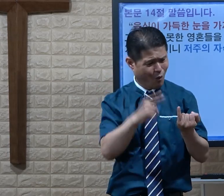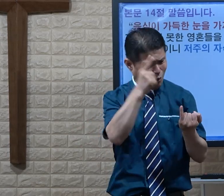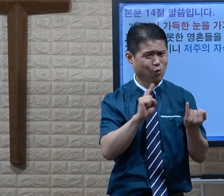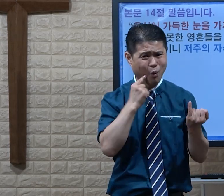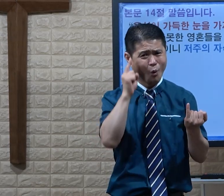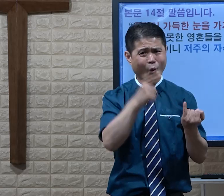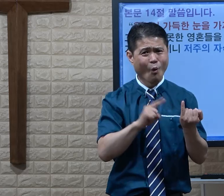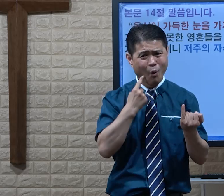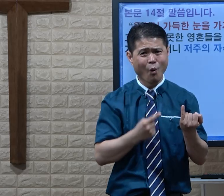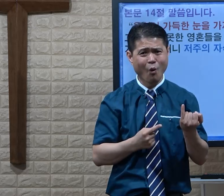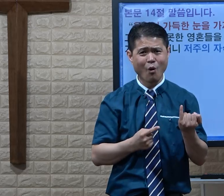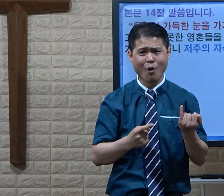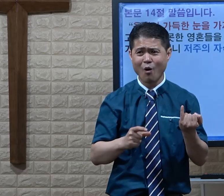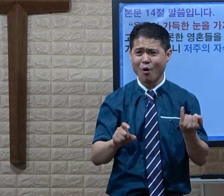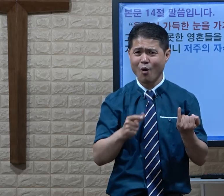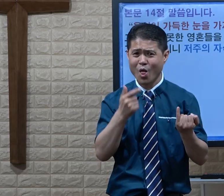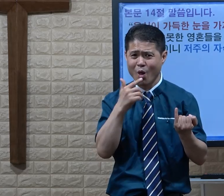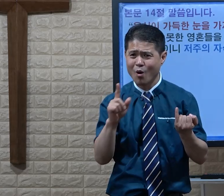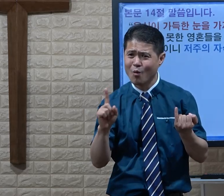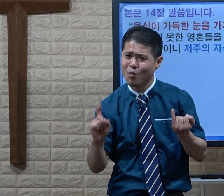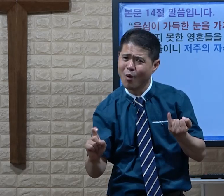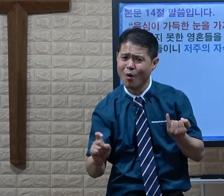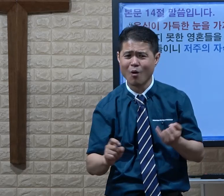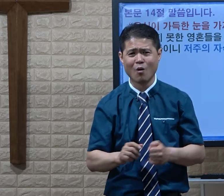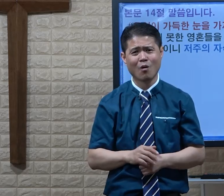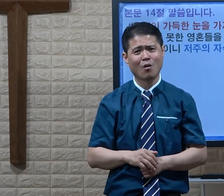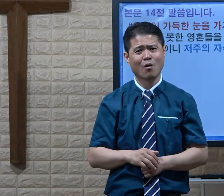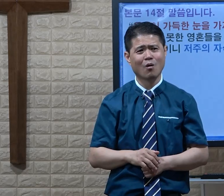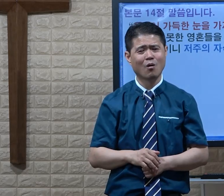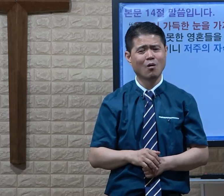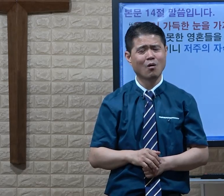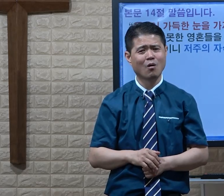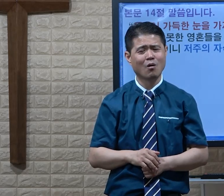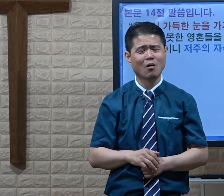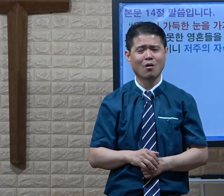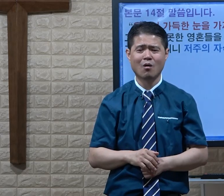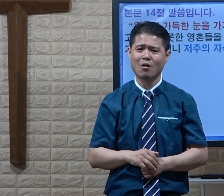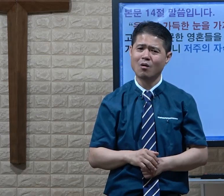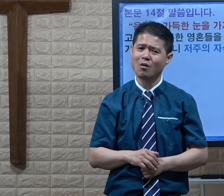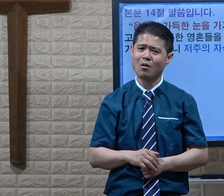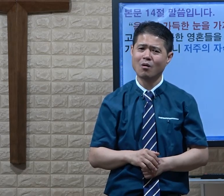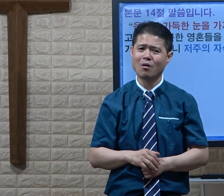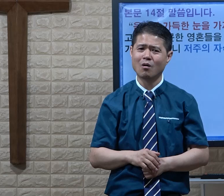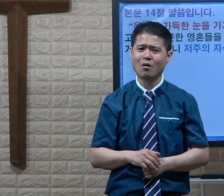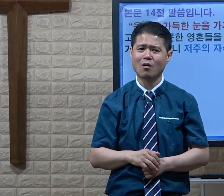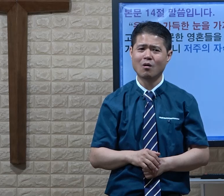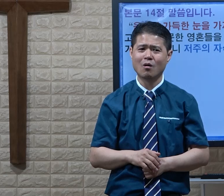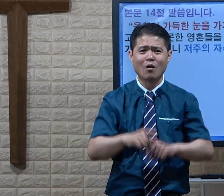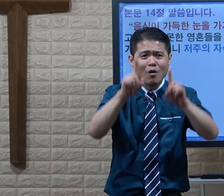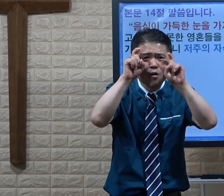데이트를 하다가 왜 자신의 여자친구에게 몰래 사진을 찍는 걸까요?